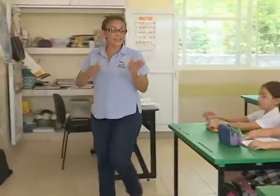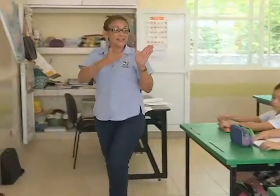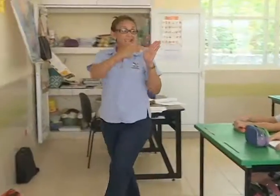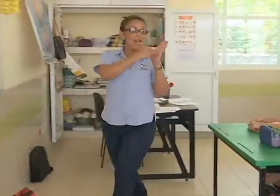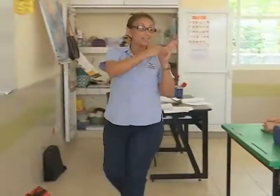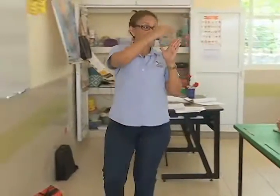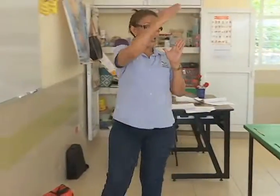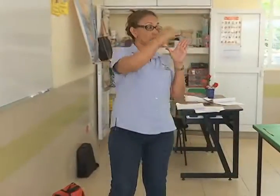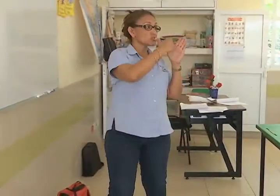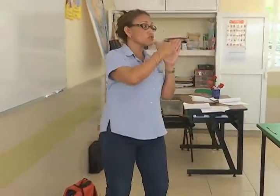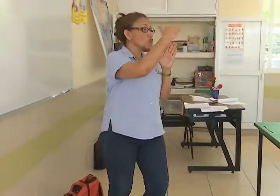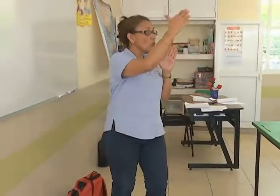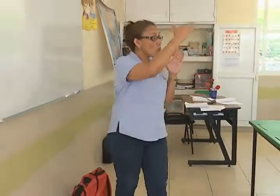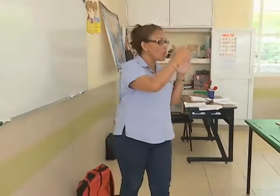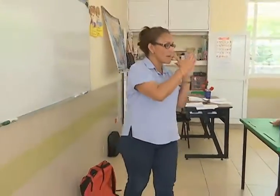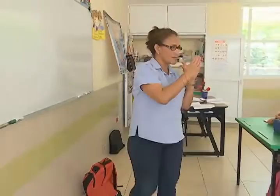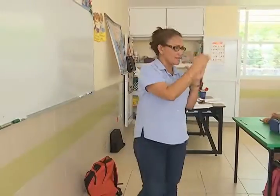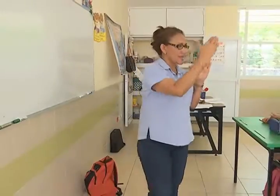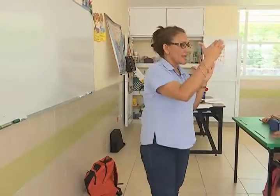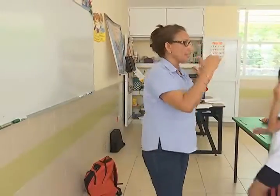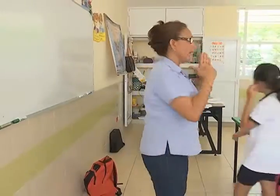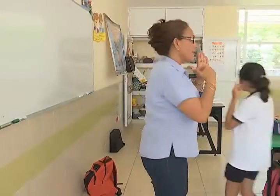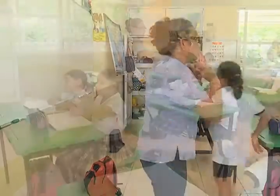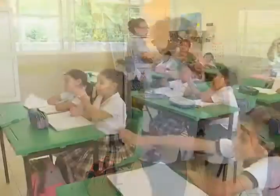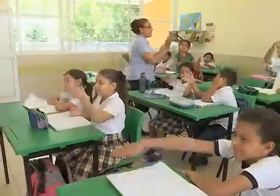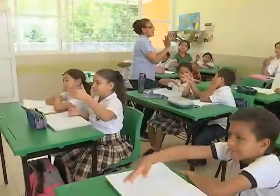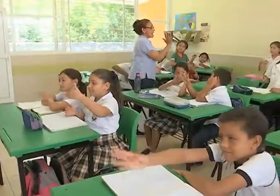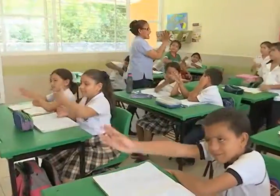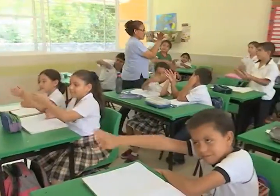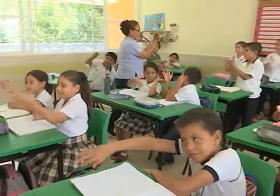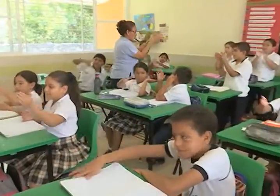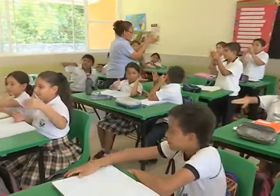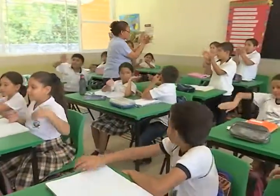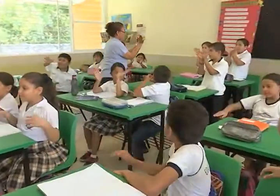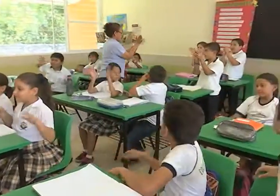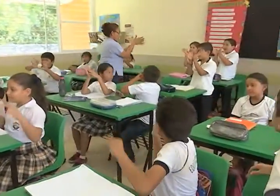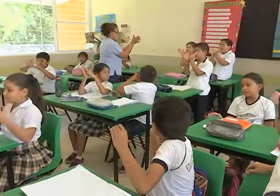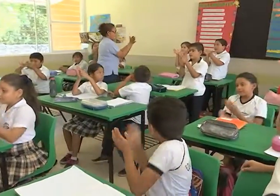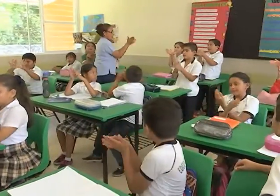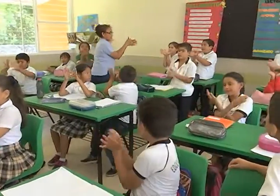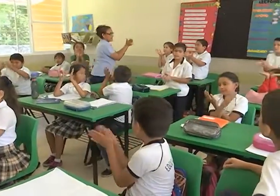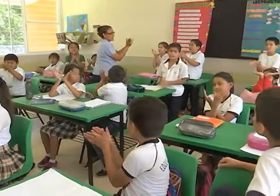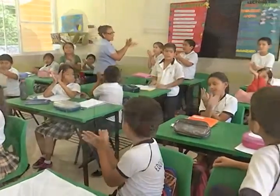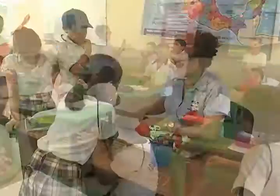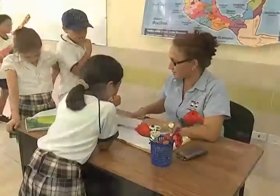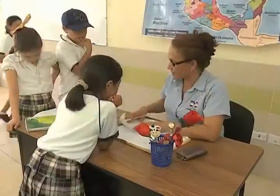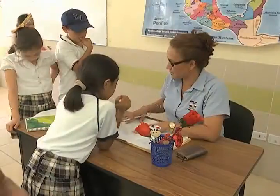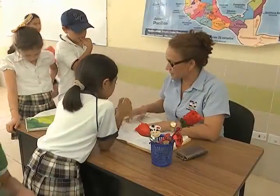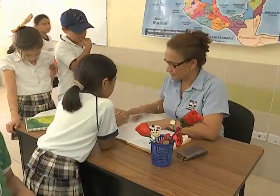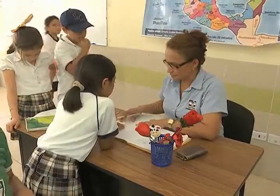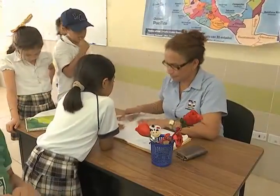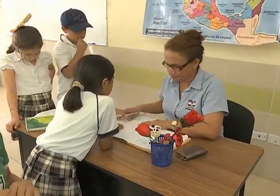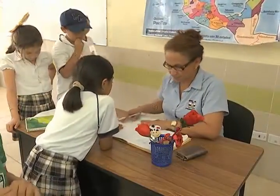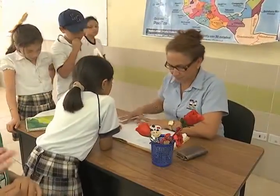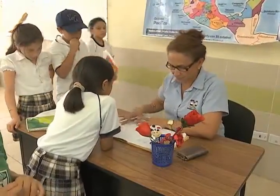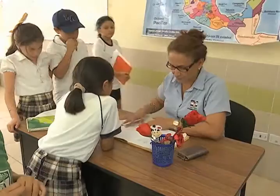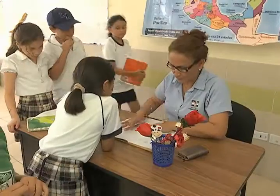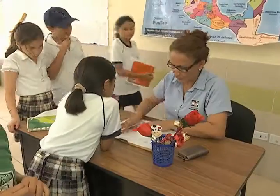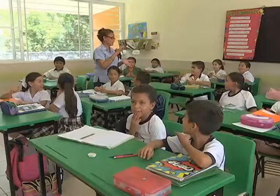Quien merece estar en el cuadro de honor es esta maestra, quien hoy es un ejemplo de inclusión no solo en lo educativo, sino también en lo